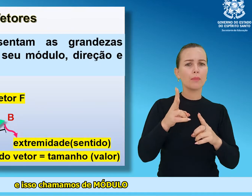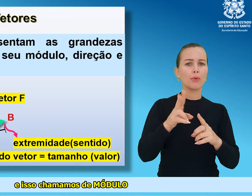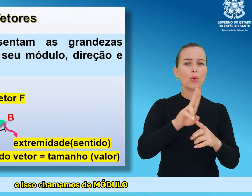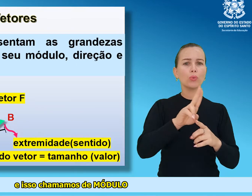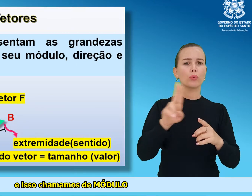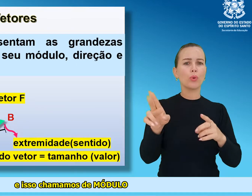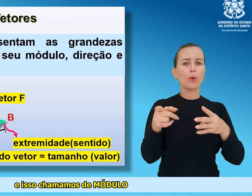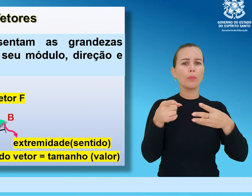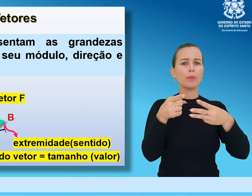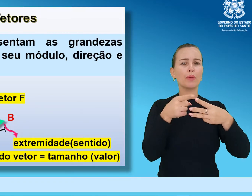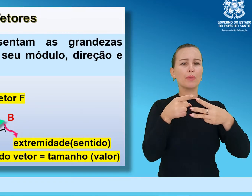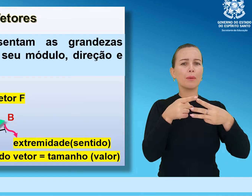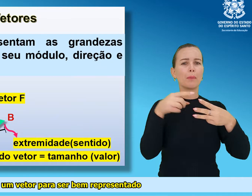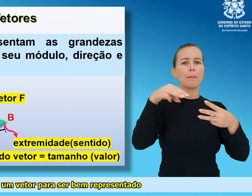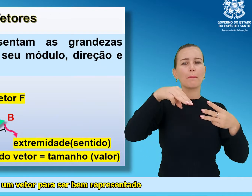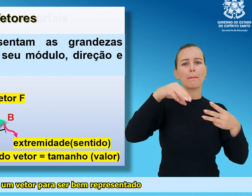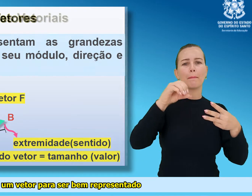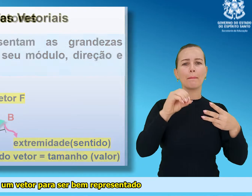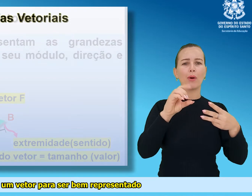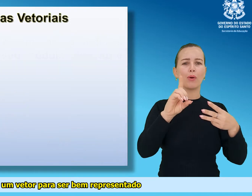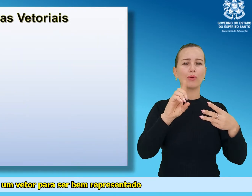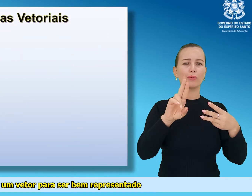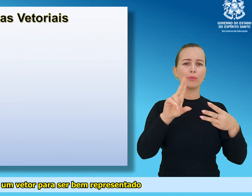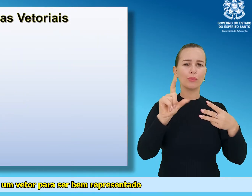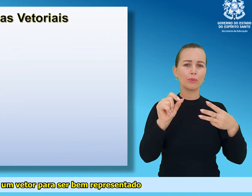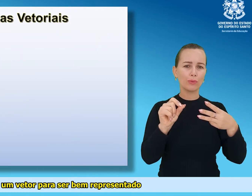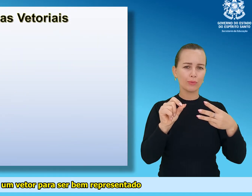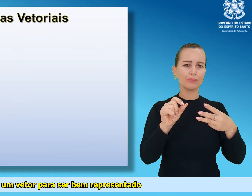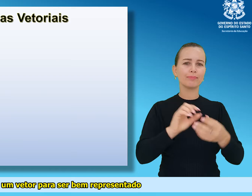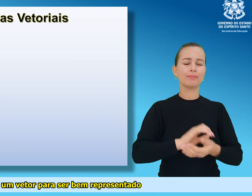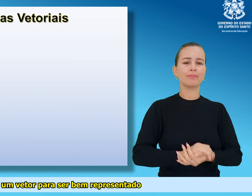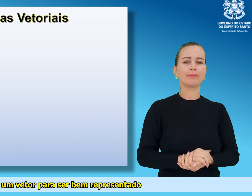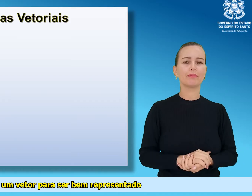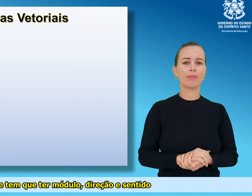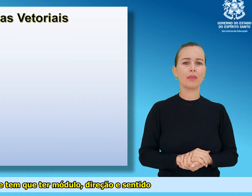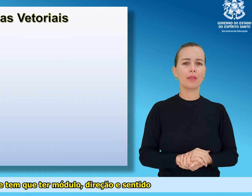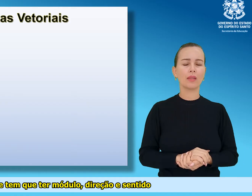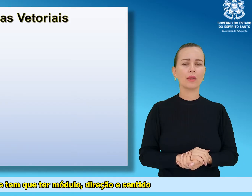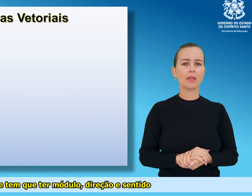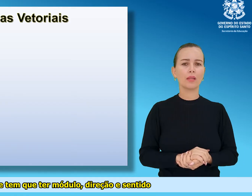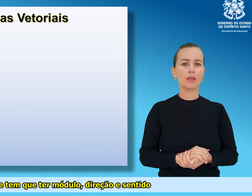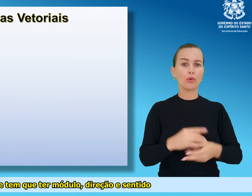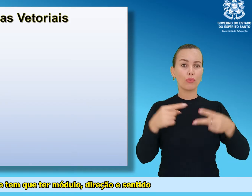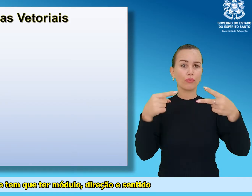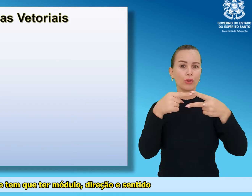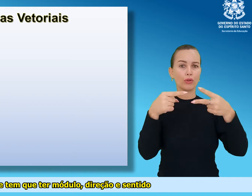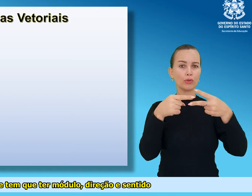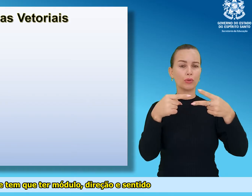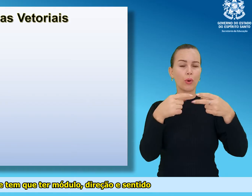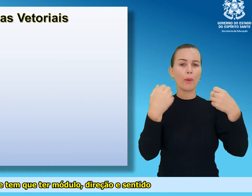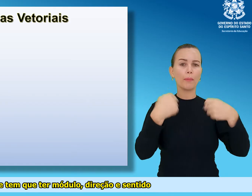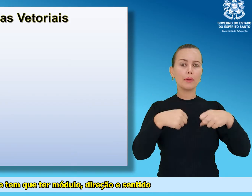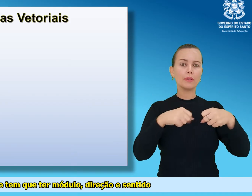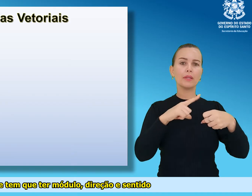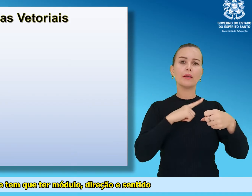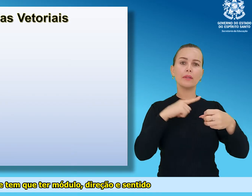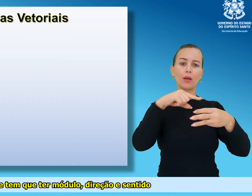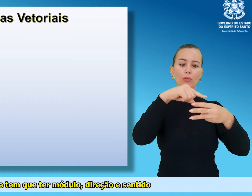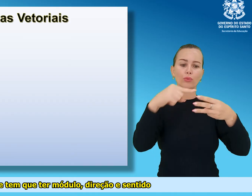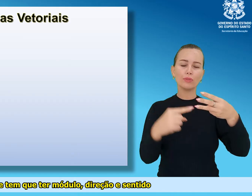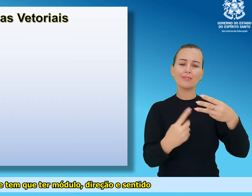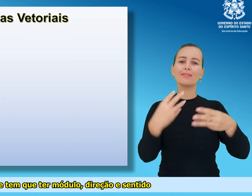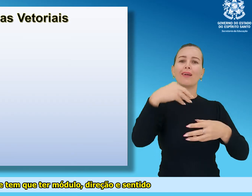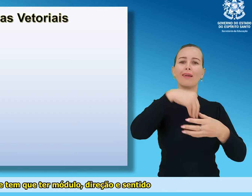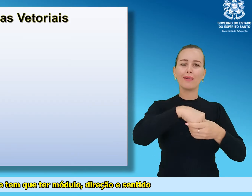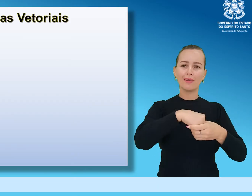de módulo. Um vetor, para ser bem representado, ele tem que ter módulo, direção